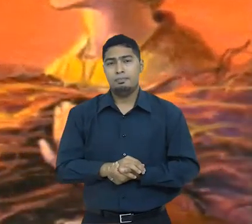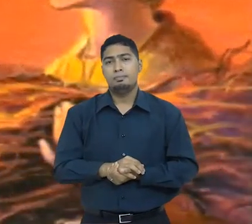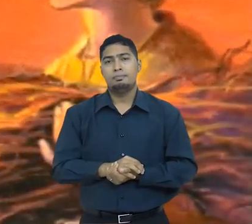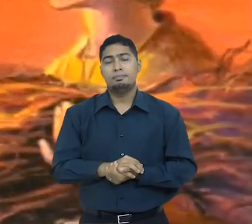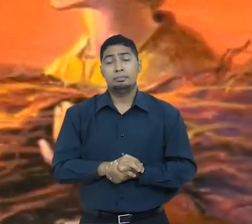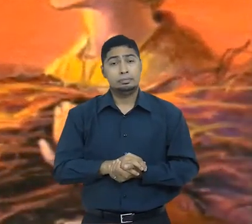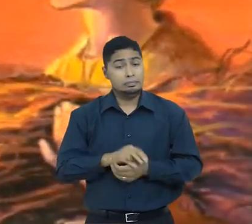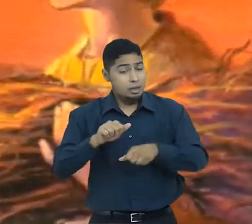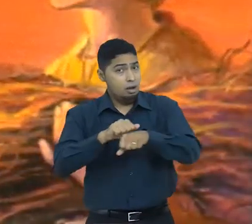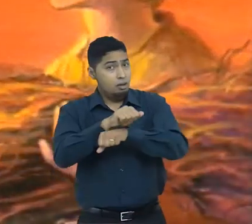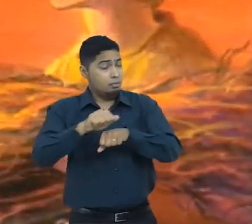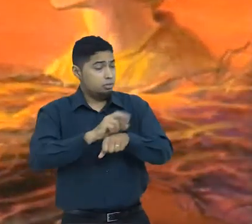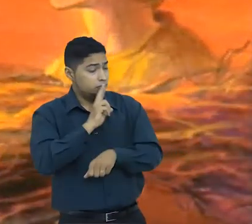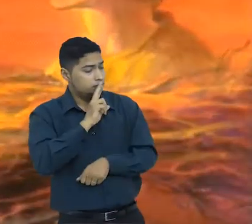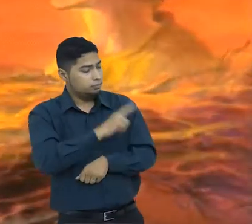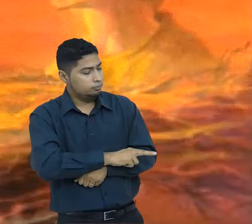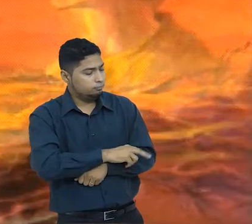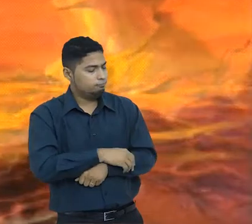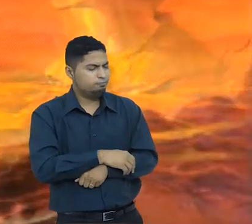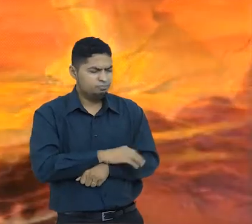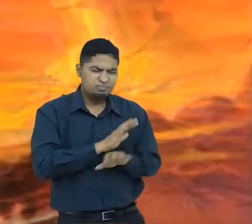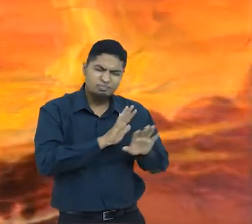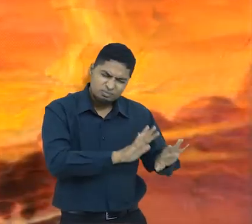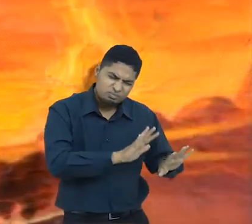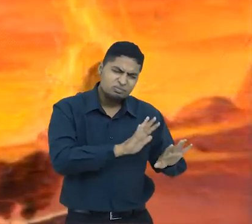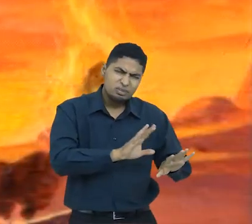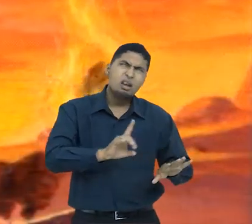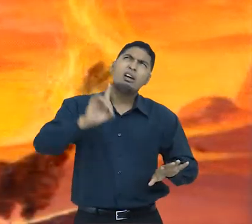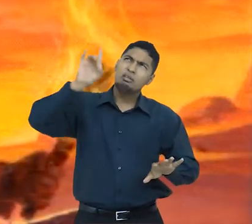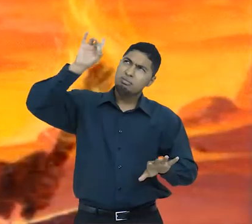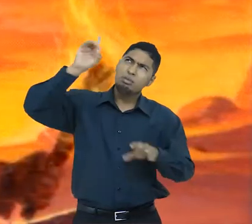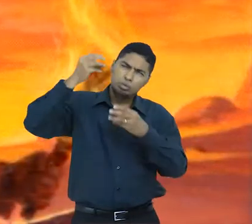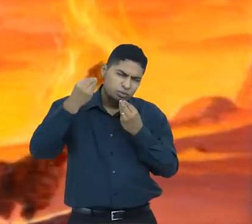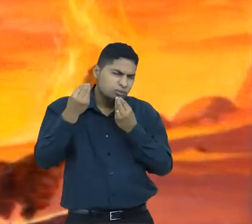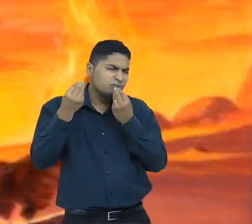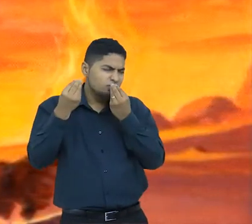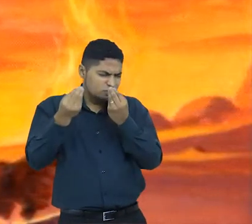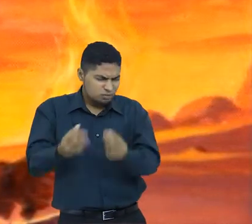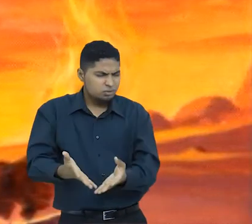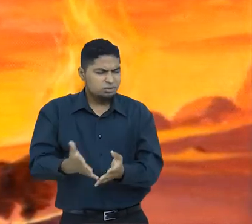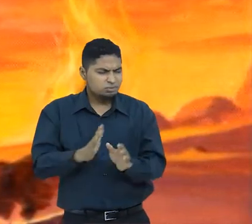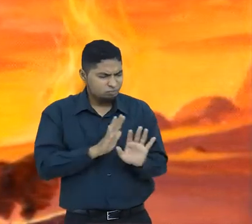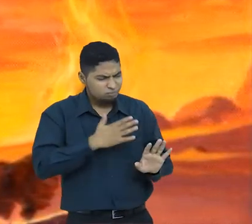Abraão respondeu: Deus proverá um cordeiro para a oferta queimada.